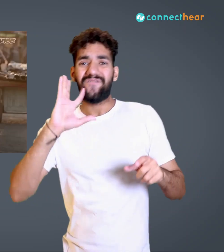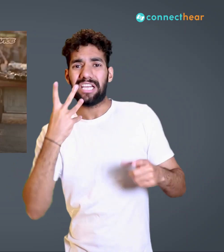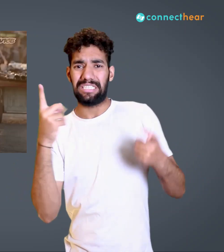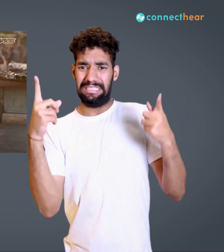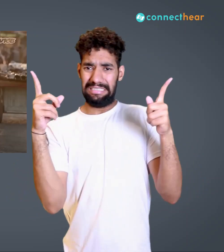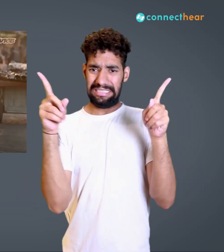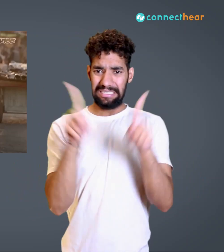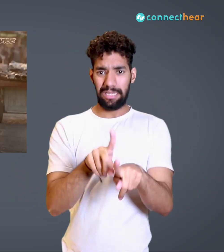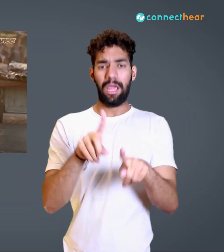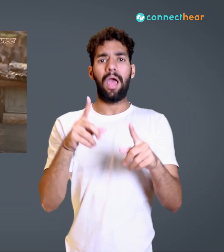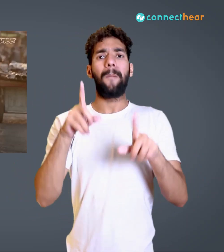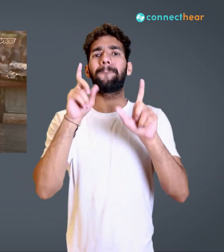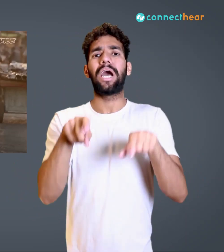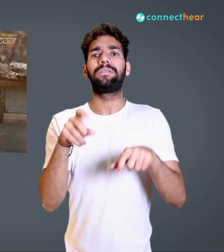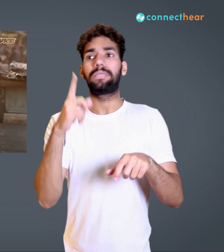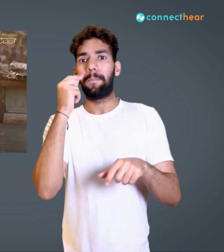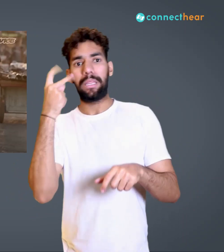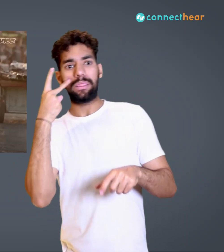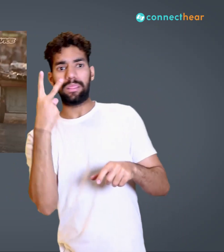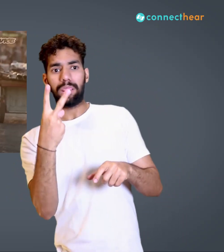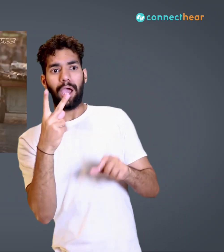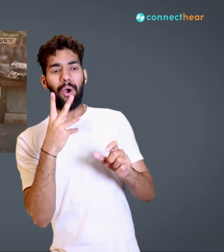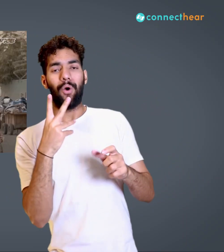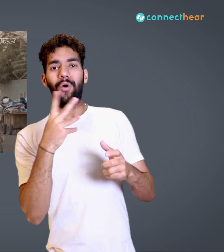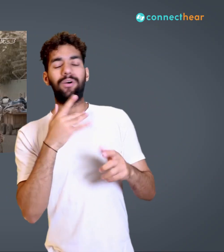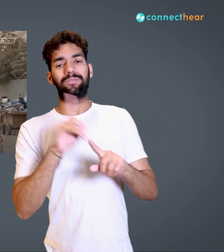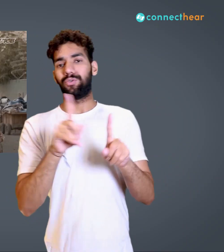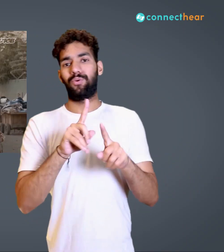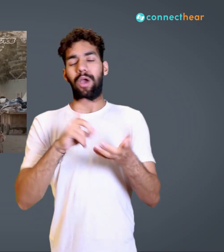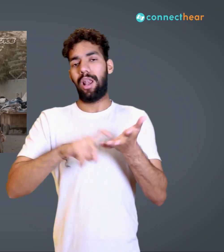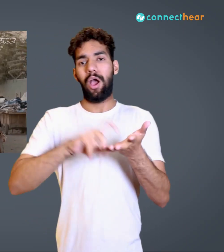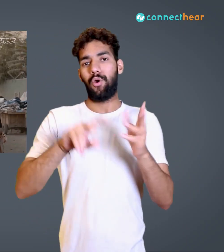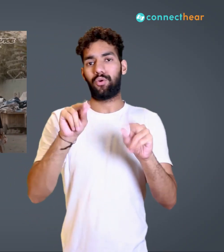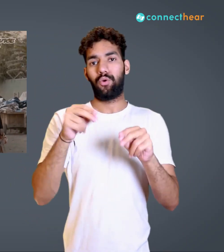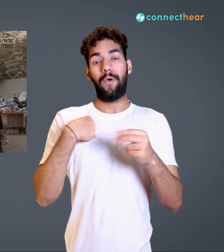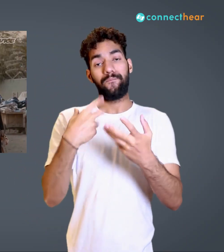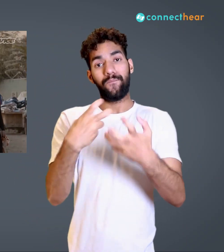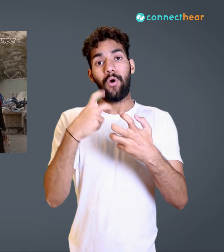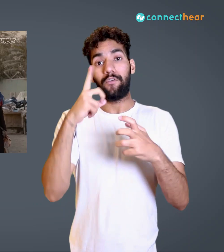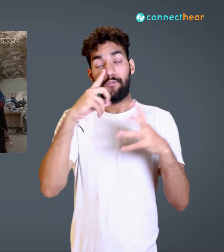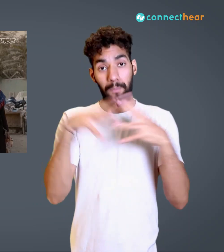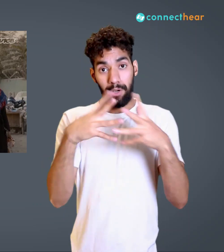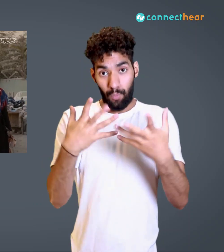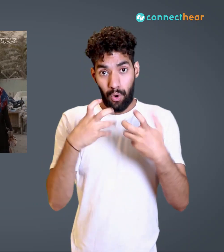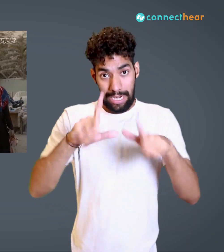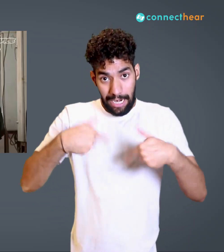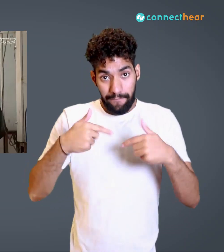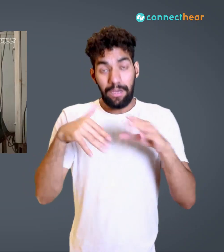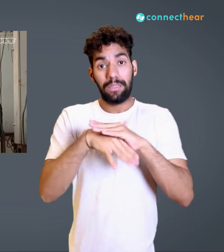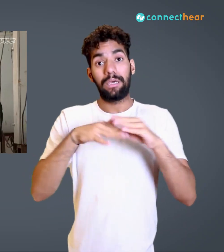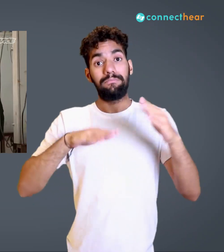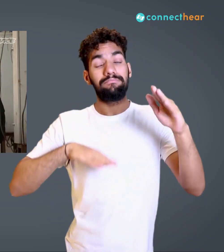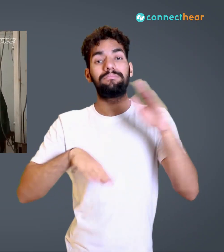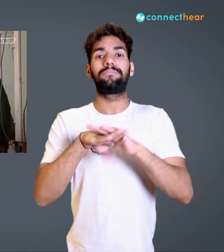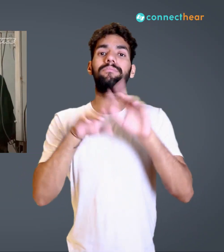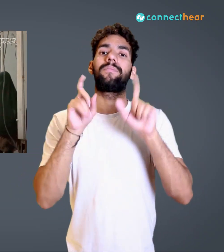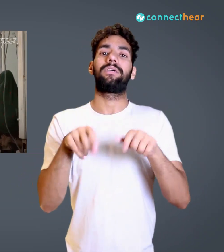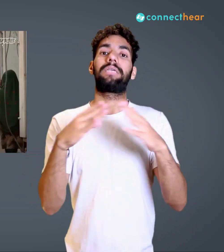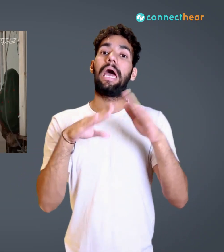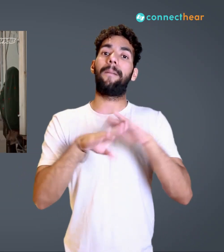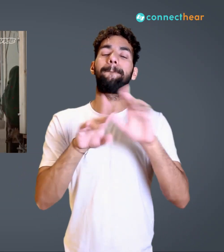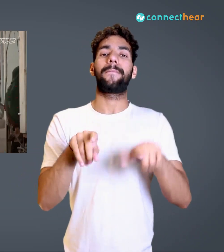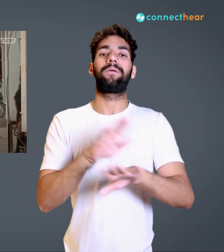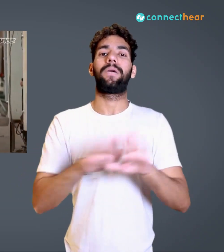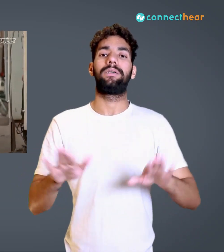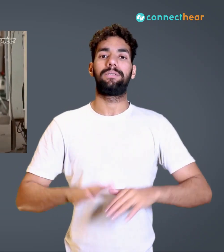ونه کړي او قرآن کریم مطلب یې د ښځو دپاره چې وقرن فی بیوتکن په خپلو کورو کې کښېني. Can you understand,